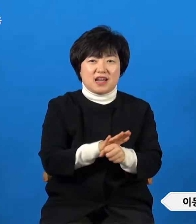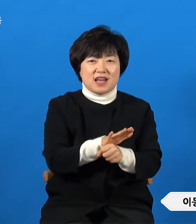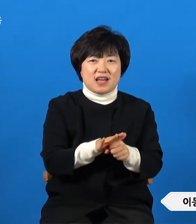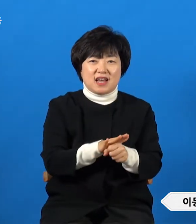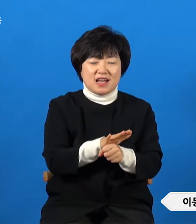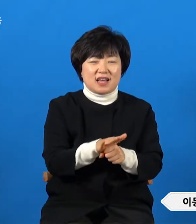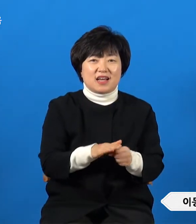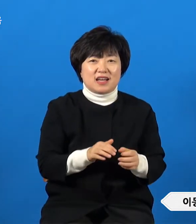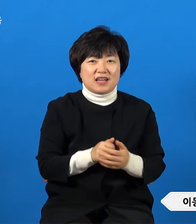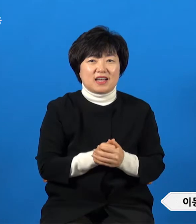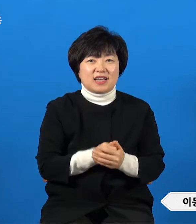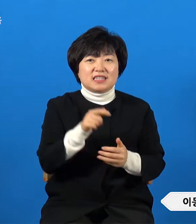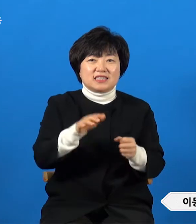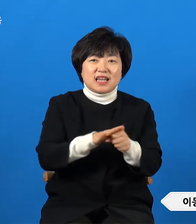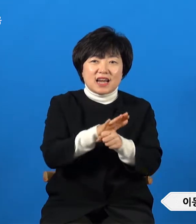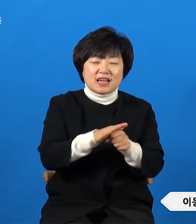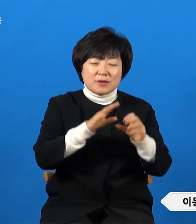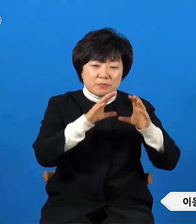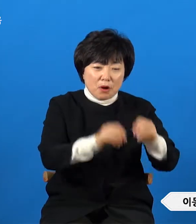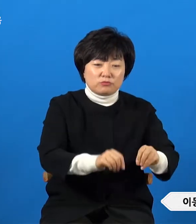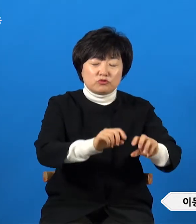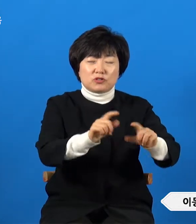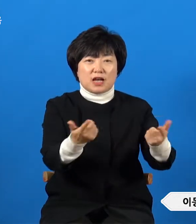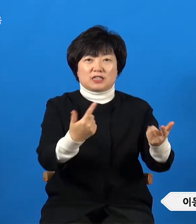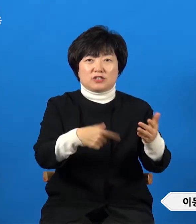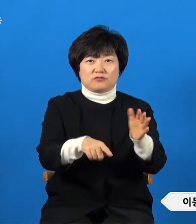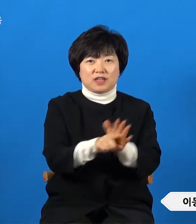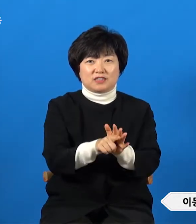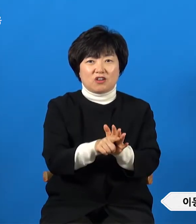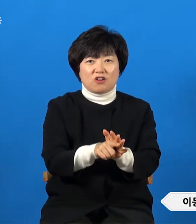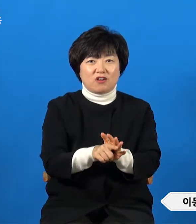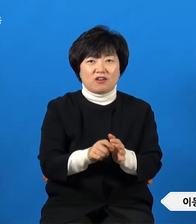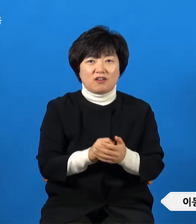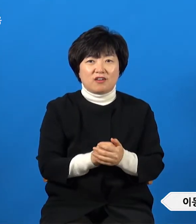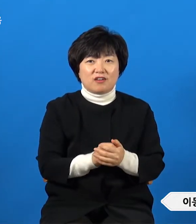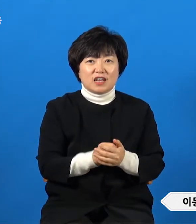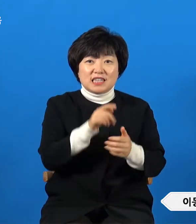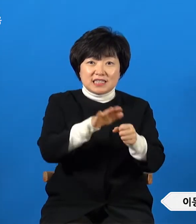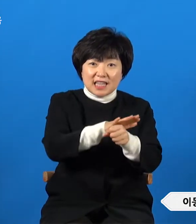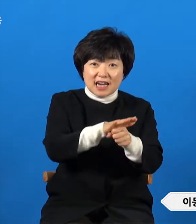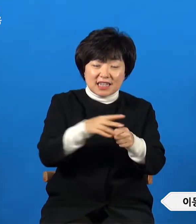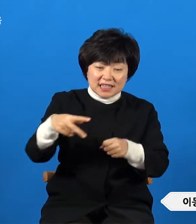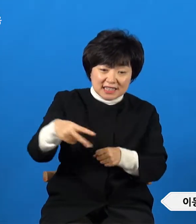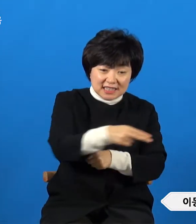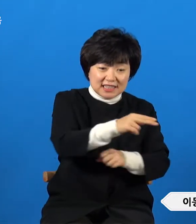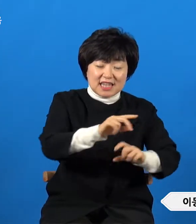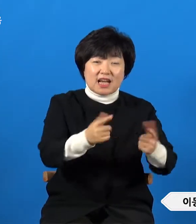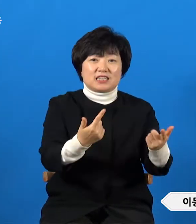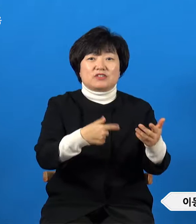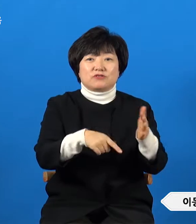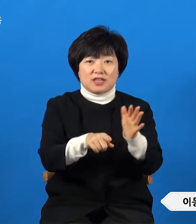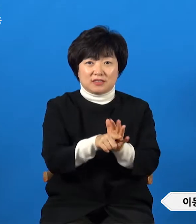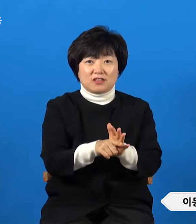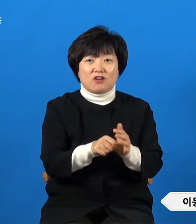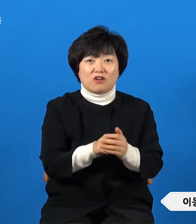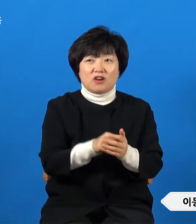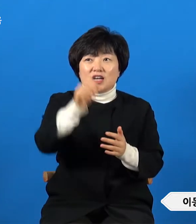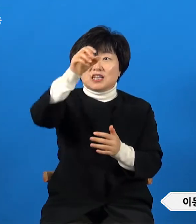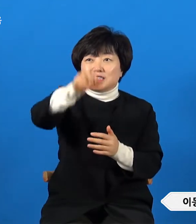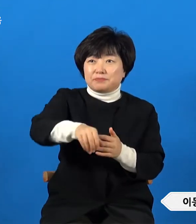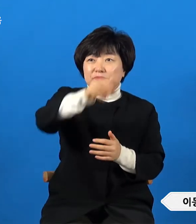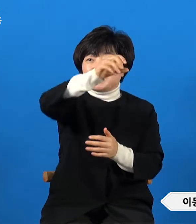사랑입니다. 이 사랑이 멈추지 않기 위해서, 그렇습니다. 이 사랑이 끊어지지 않기 위해서 십자가